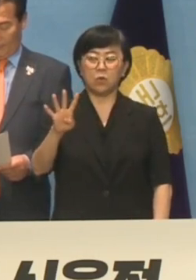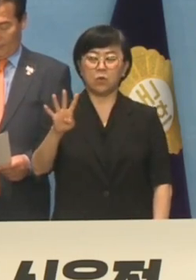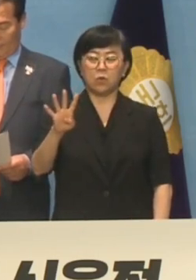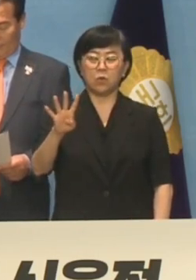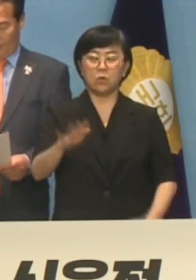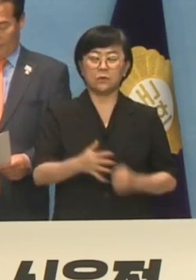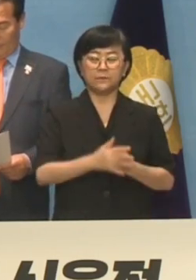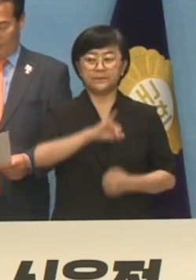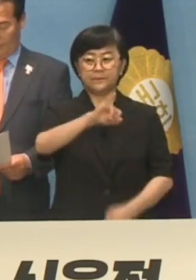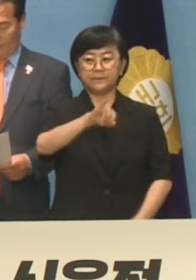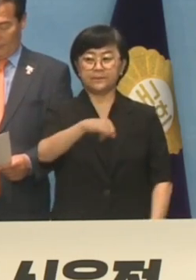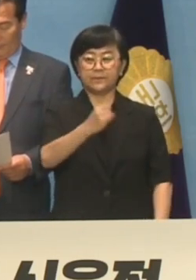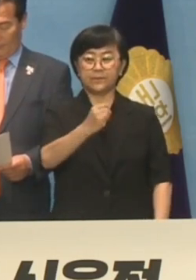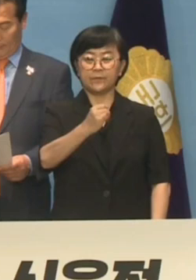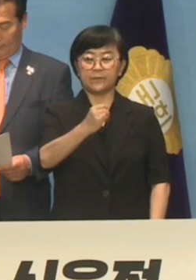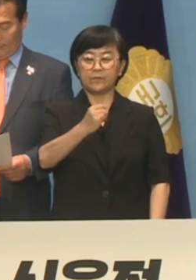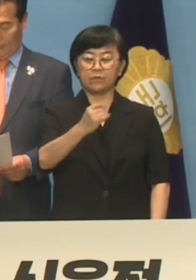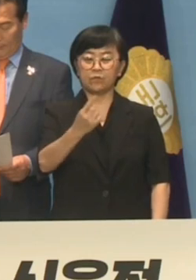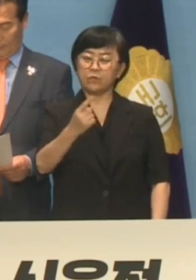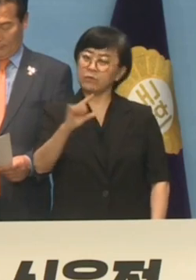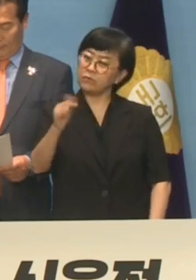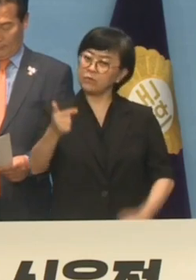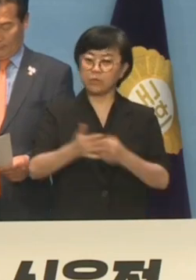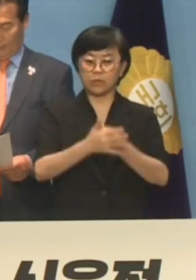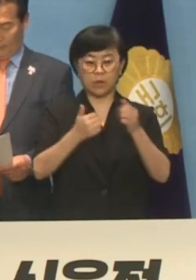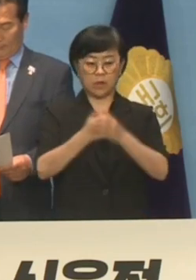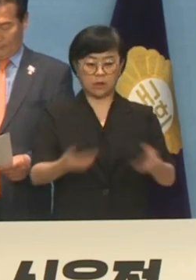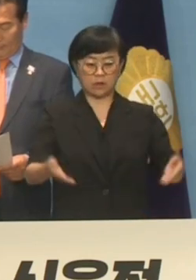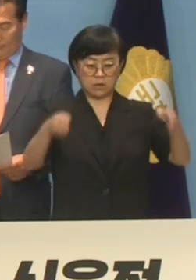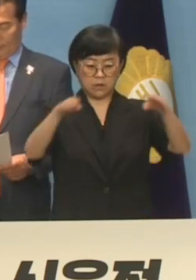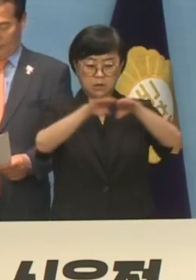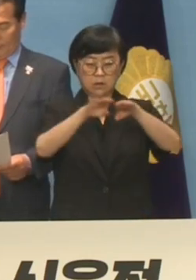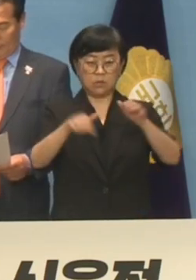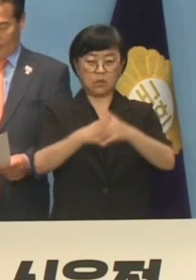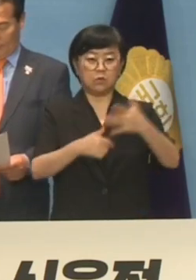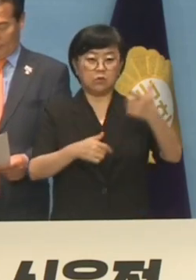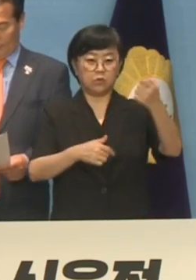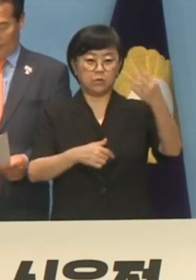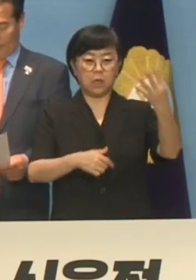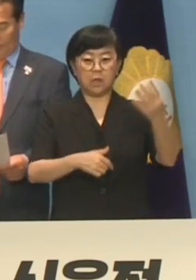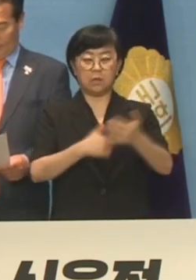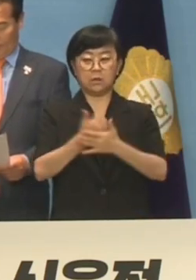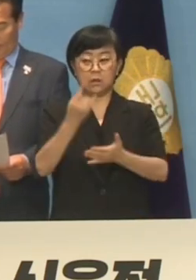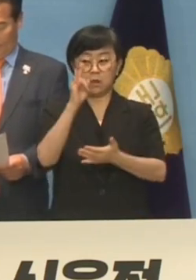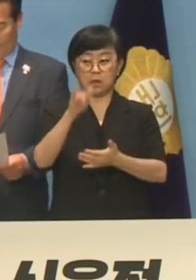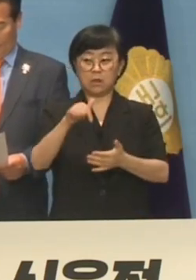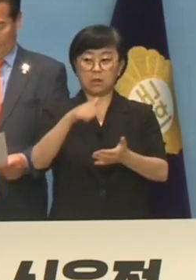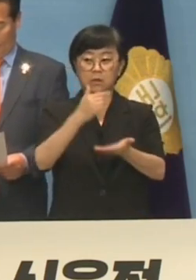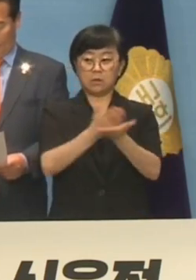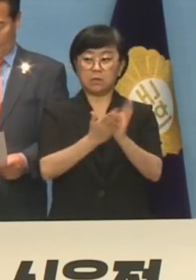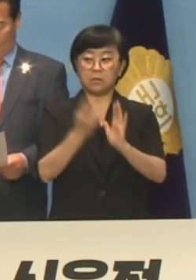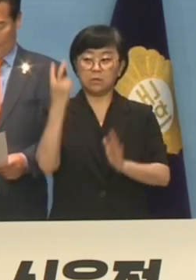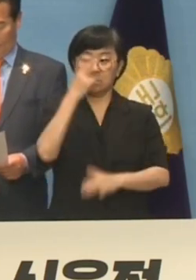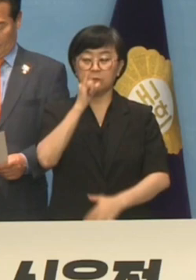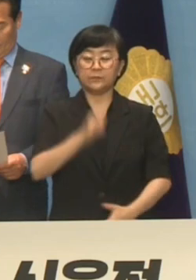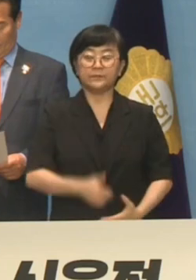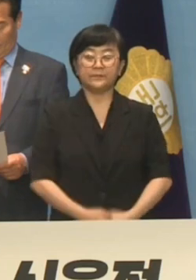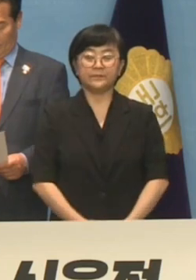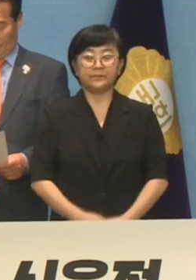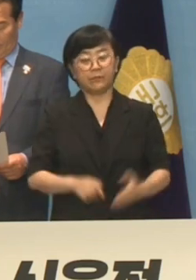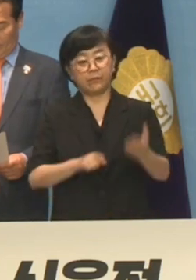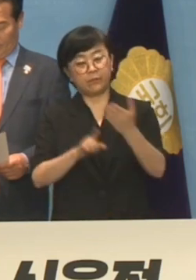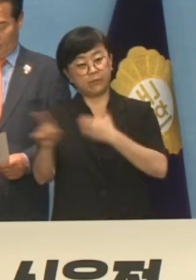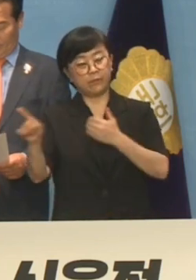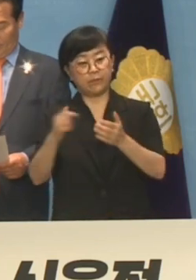J1C, J1G 탱크군의 오염수에만 전체 64개 핵종을 검사했다고 합니다.